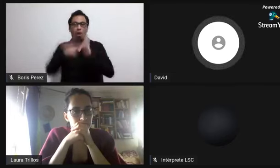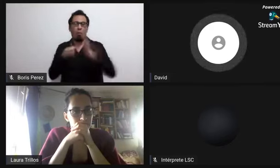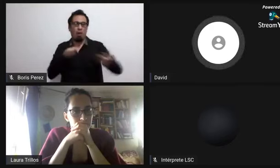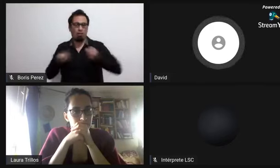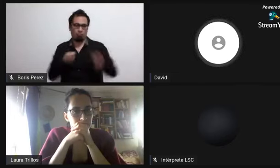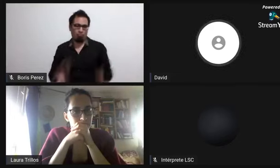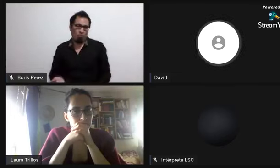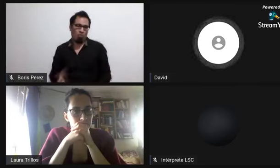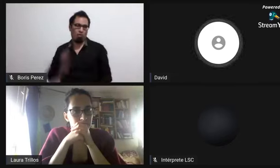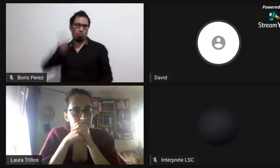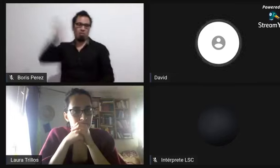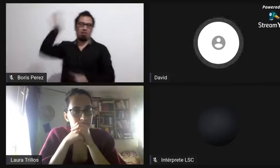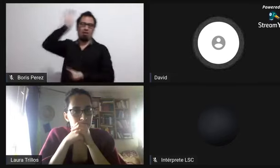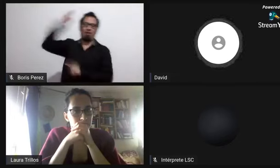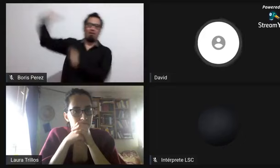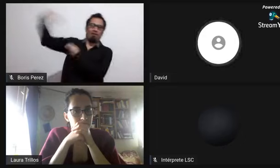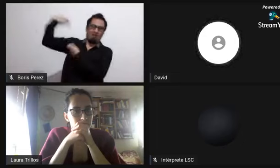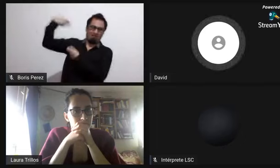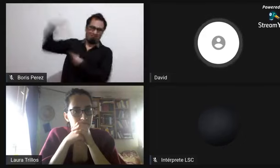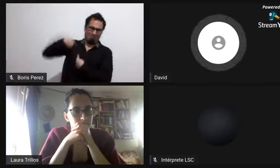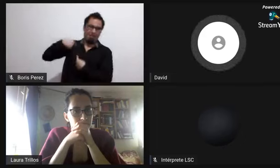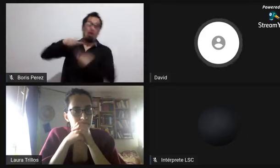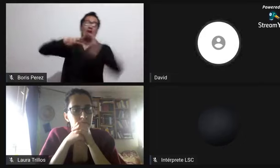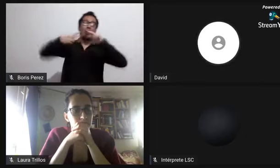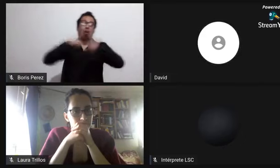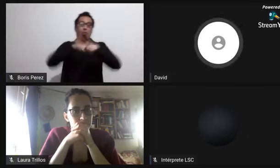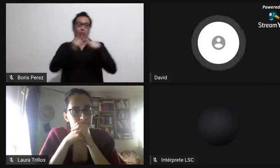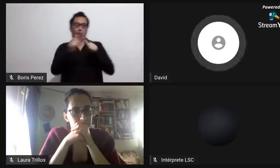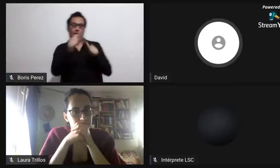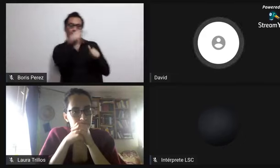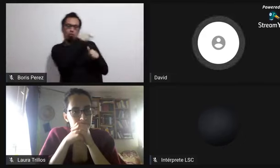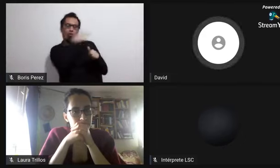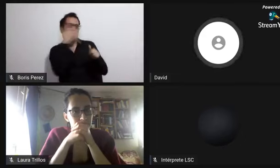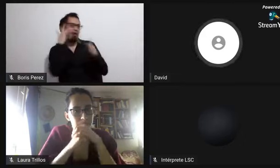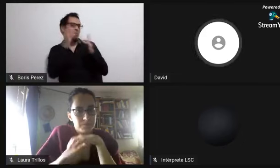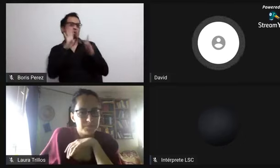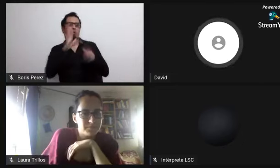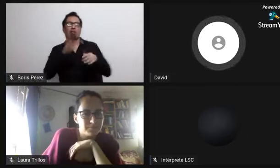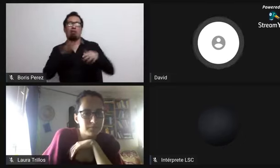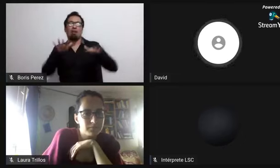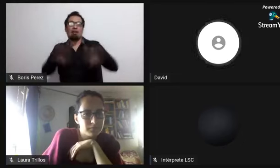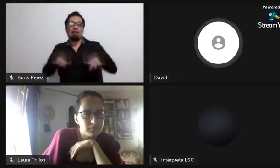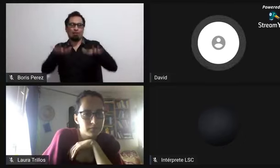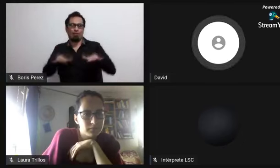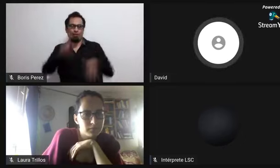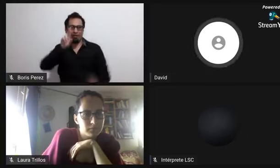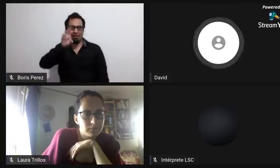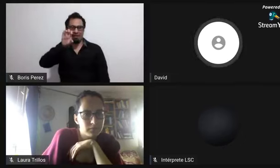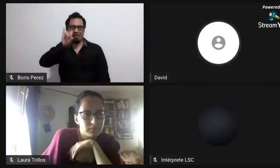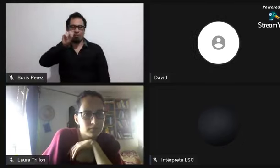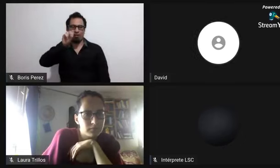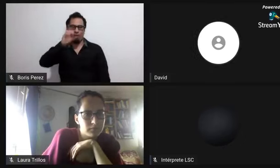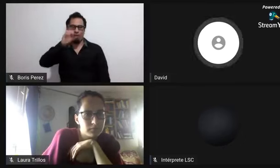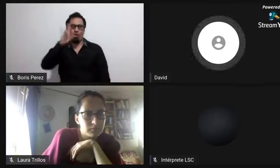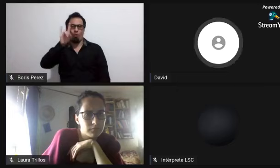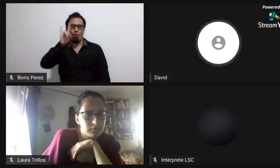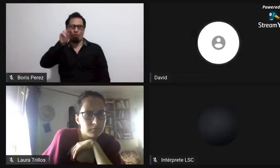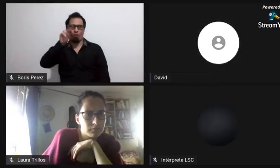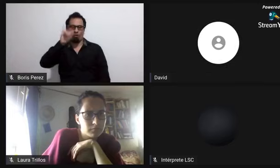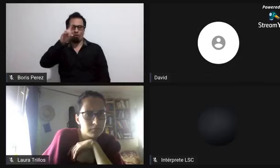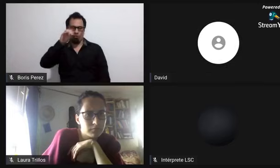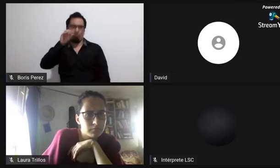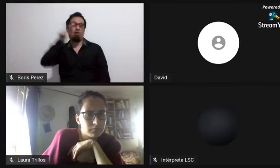el respaldo de muchos otros gobiernos exteriores que también incidieron sobre la toma de decisiones de